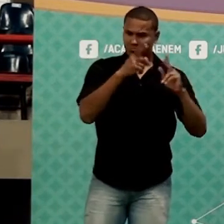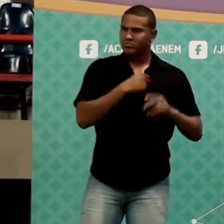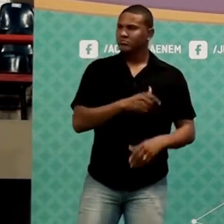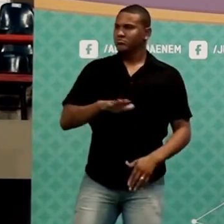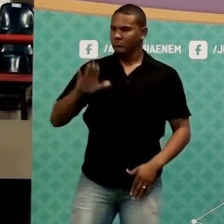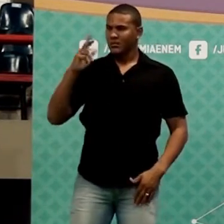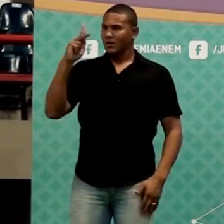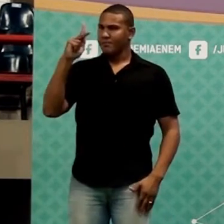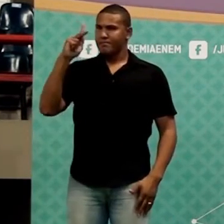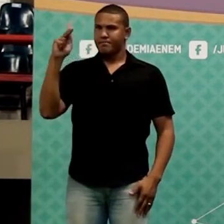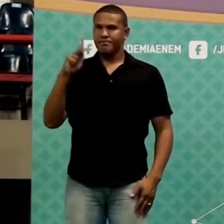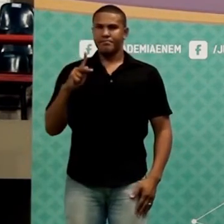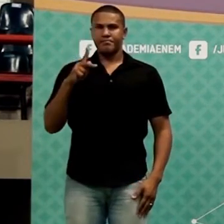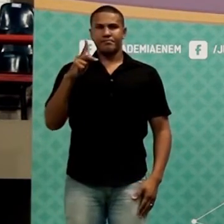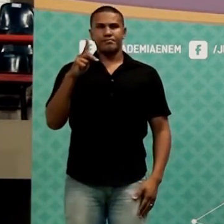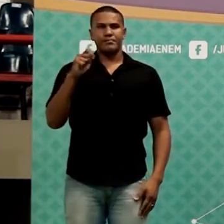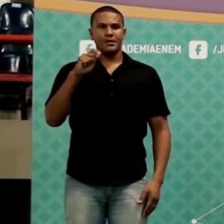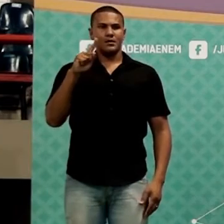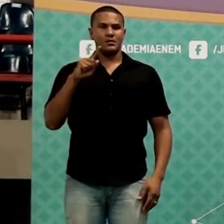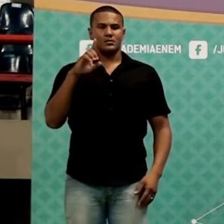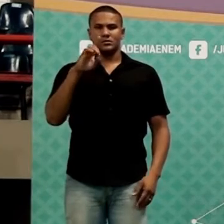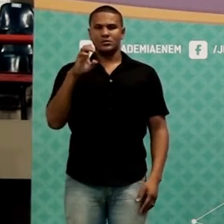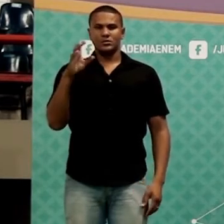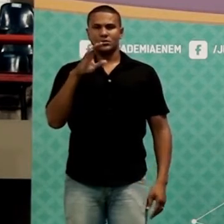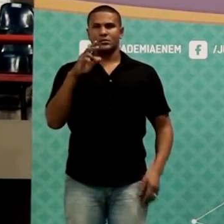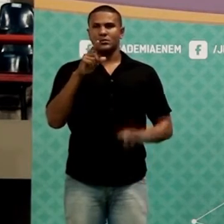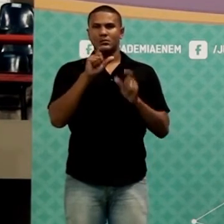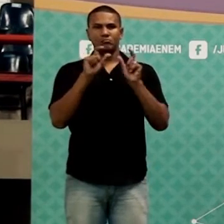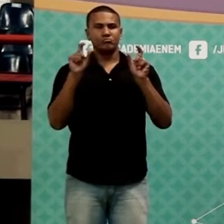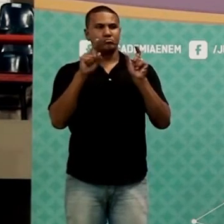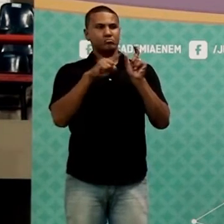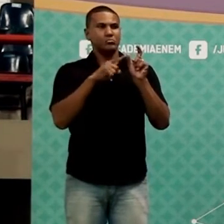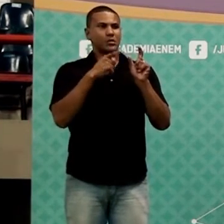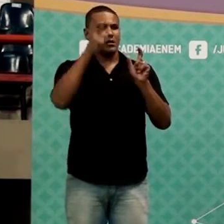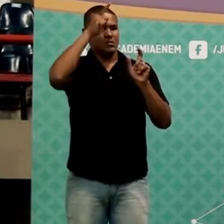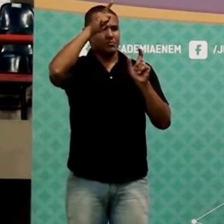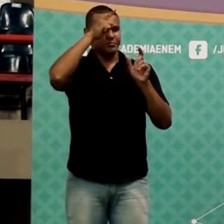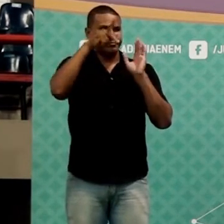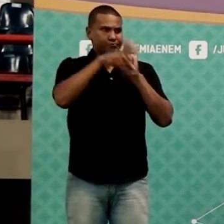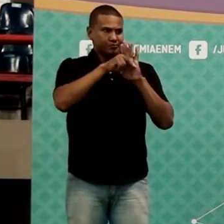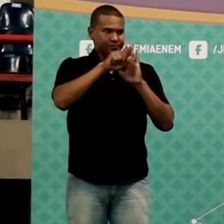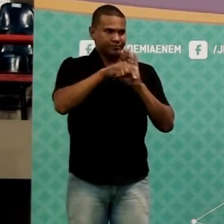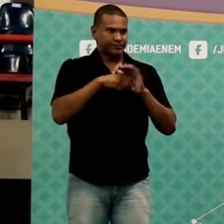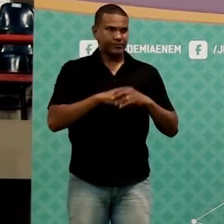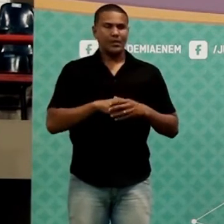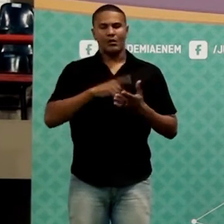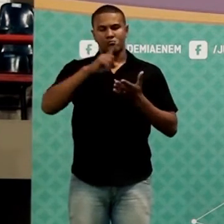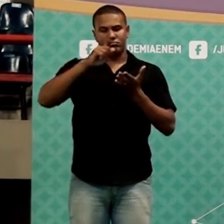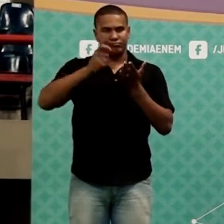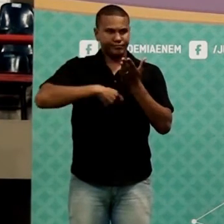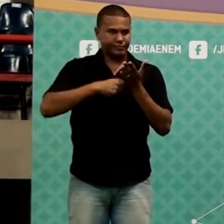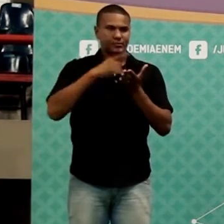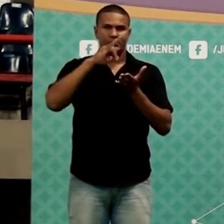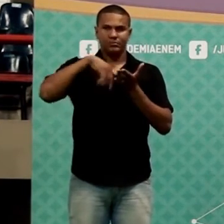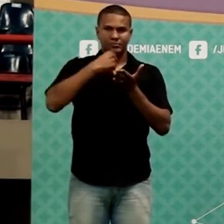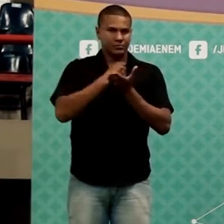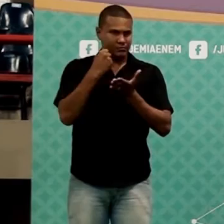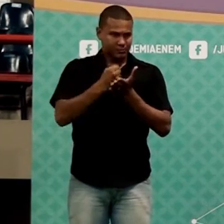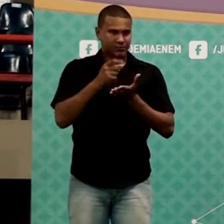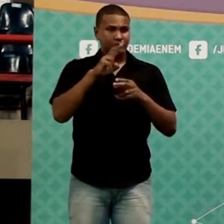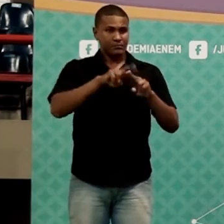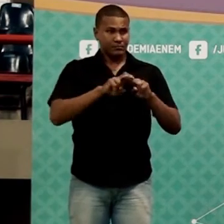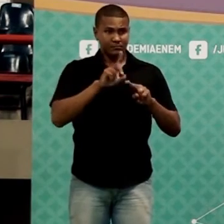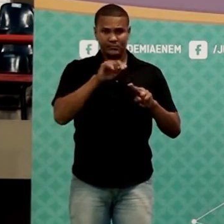de Albisburgo, que é o documento que foi assinado. Se Lutero acabasse com a revolta na Batista, a igreja perdoava